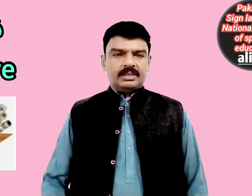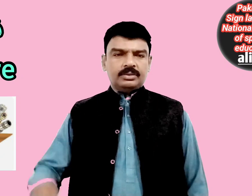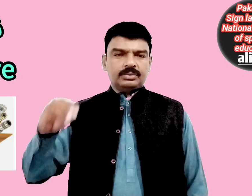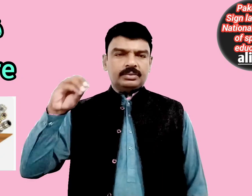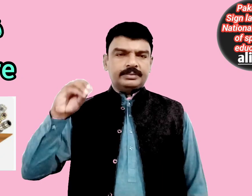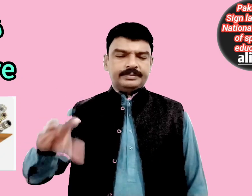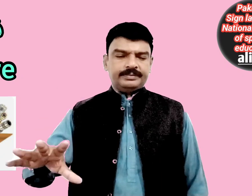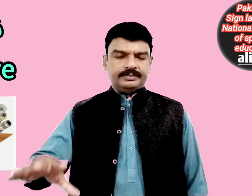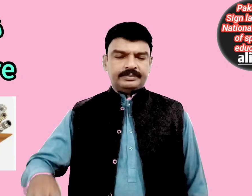فالتو